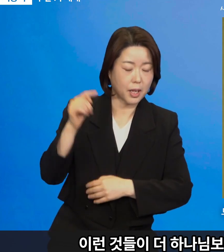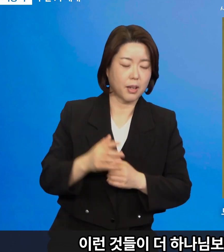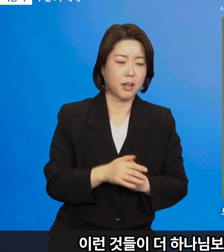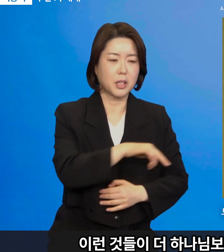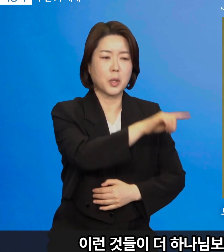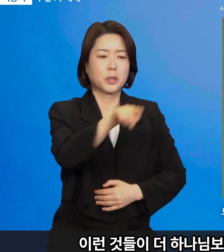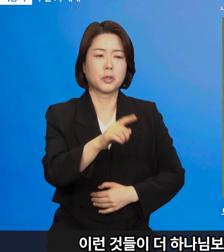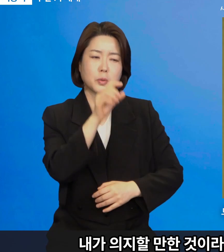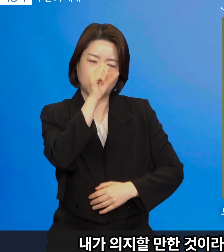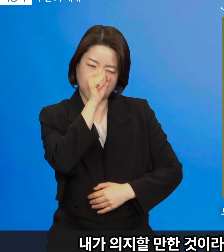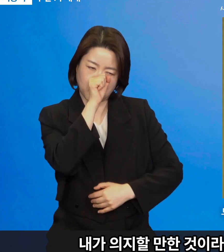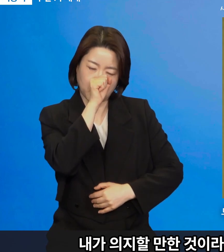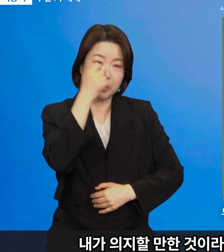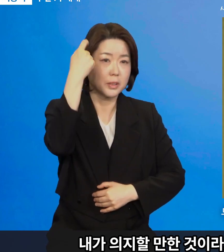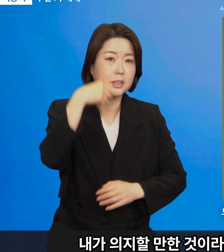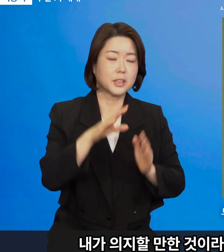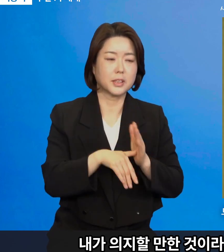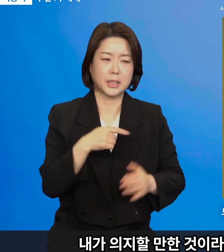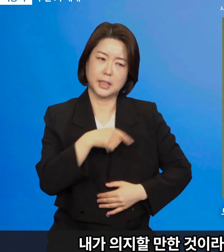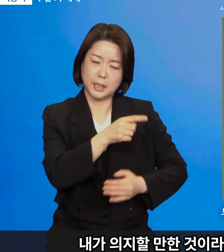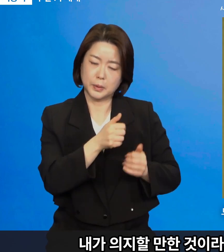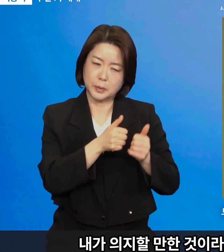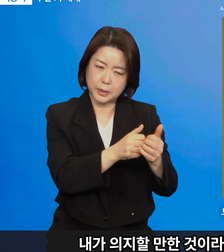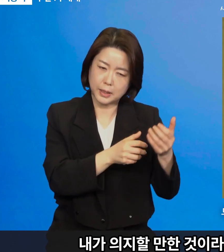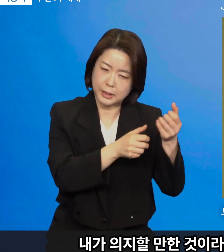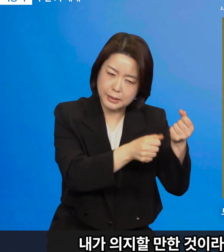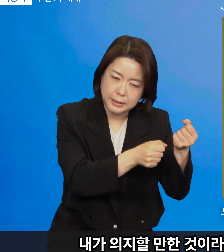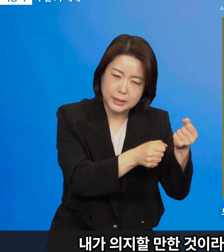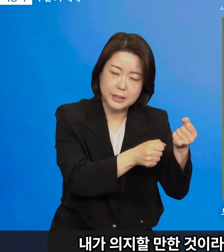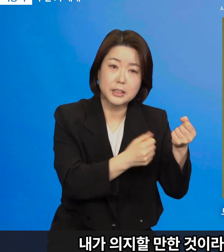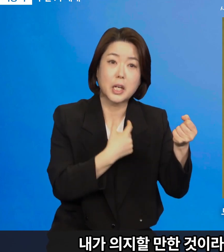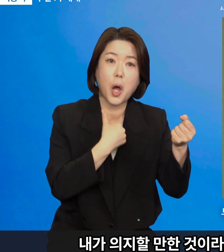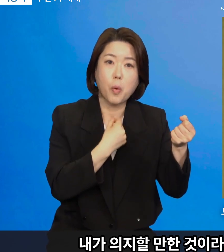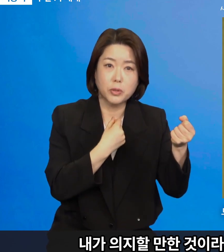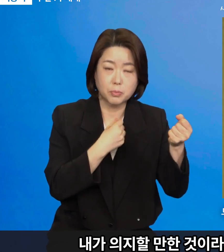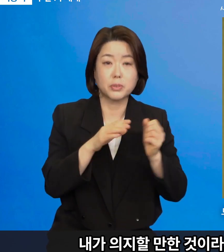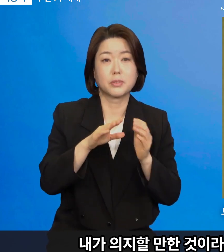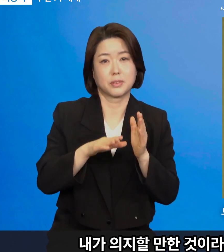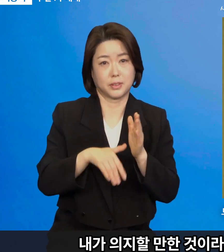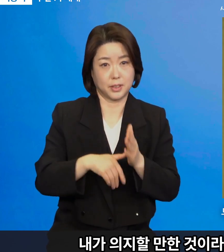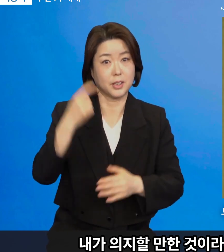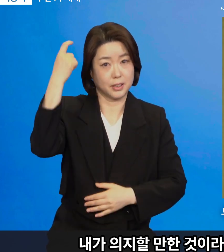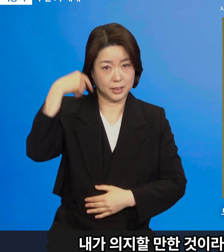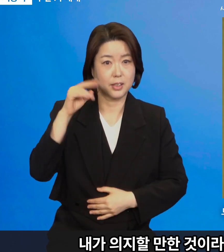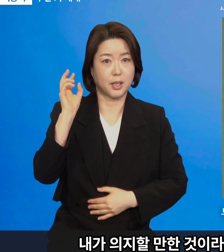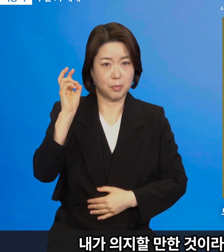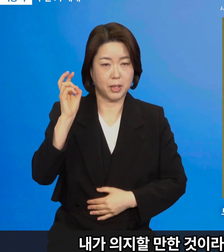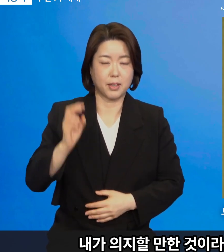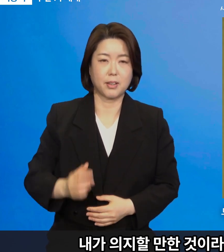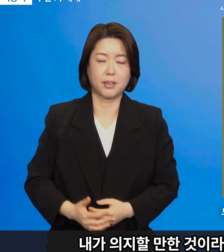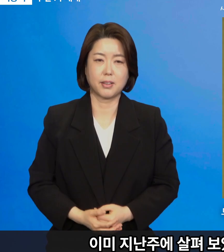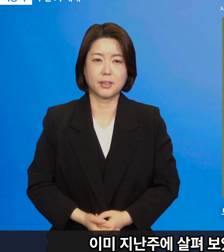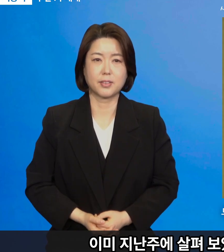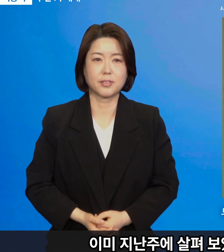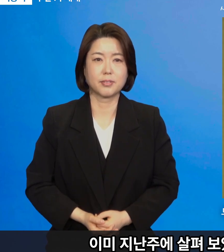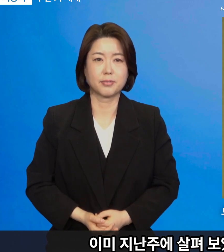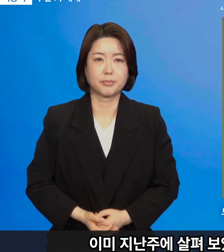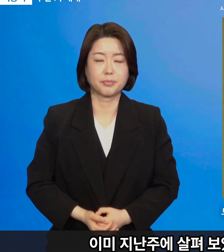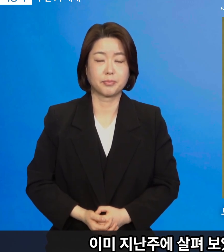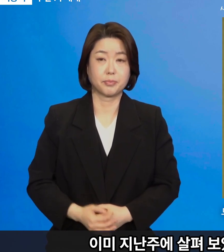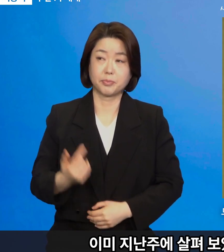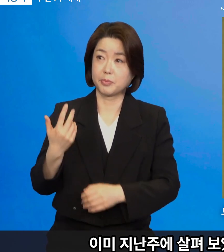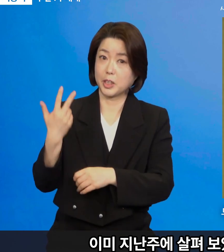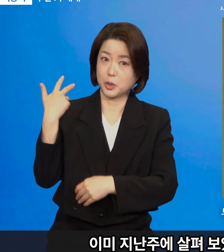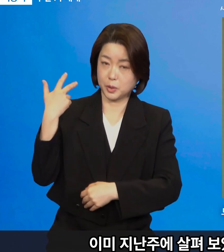좋게 여겨질 수도 있고 내가 의지할 만한 것이라고 느낄 수도 있을 겁니다. 이미